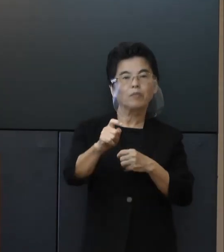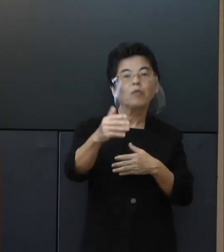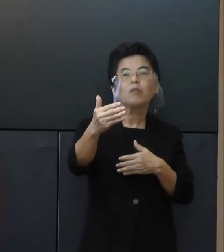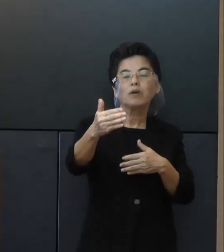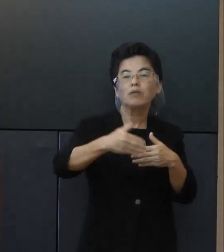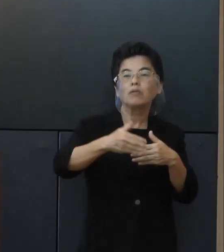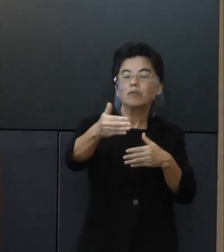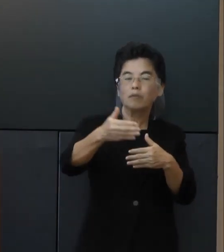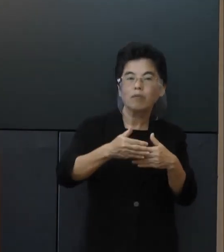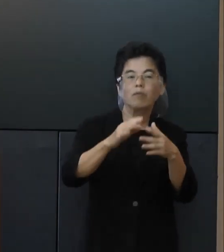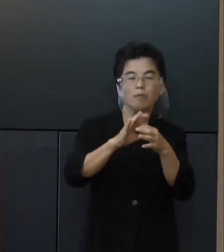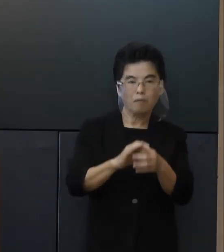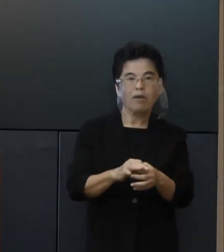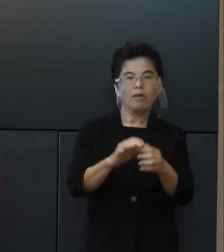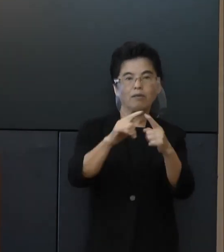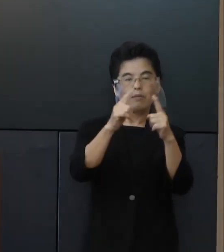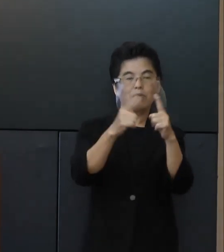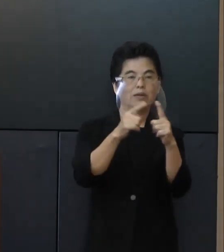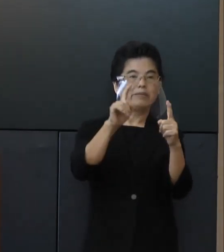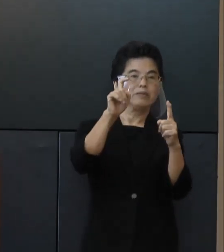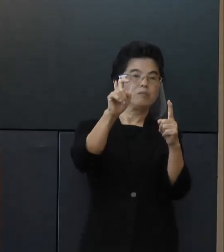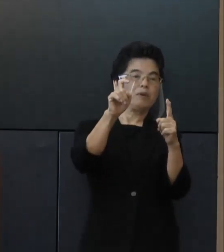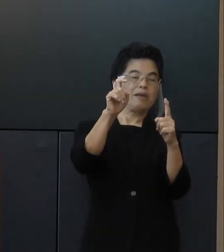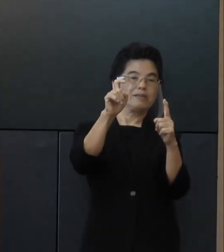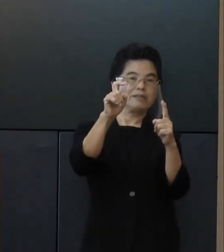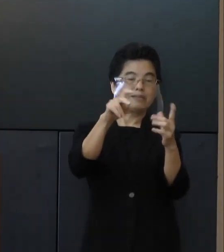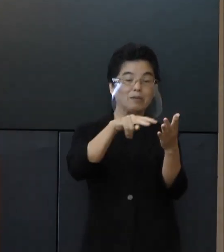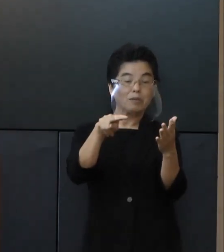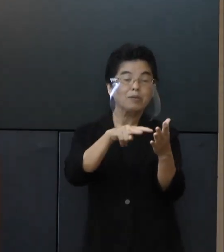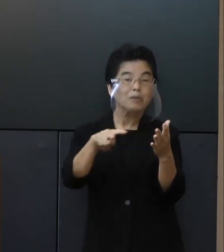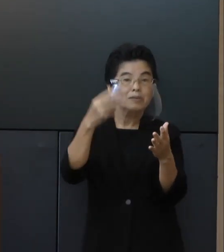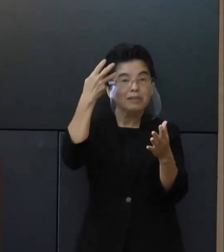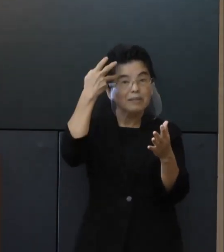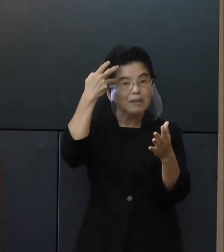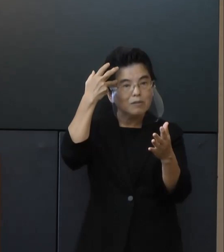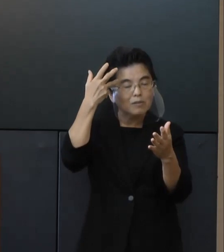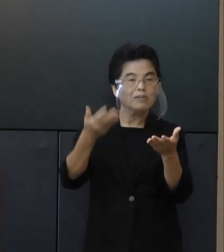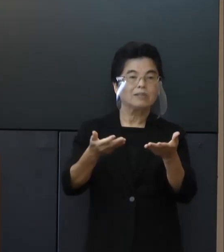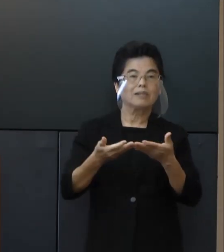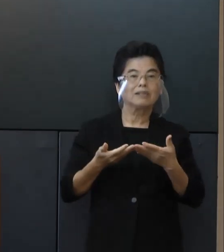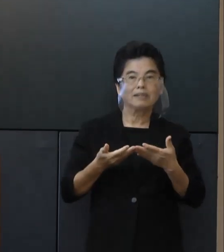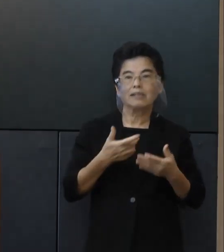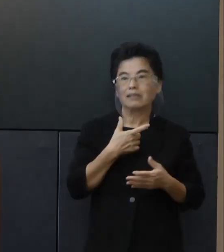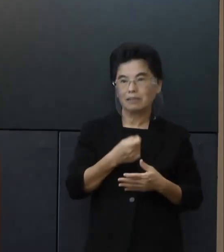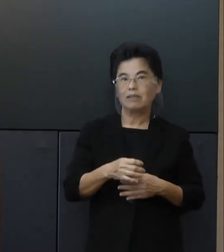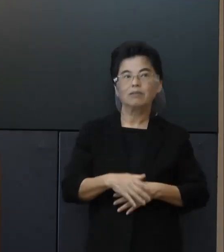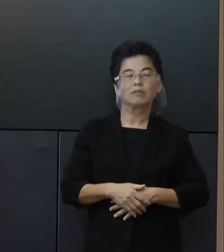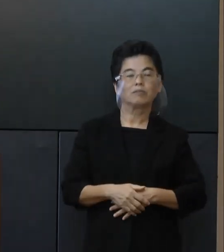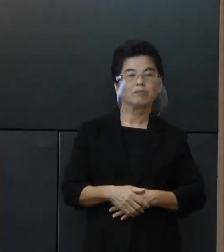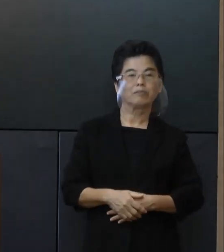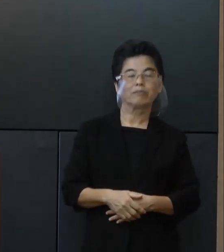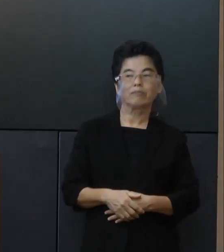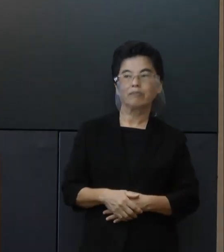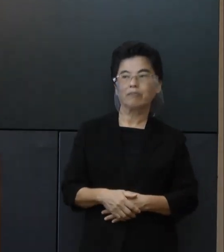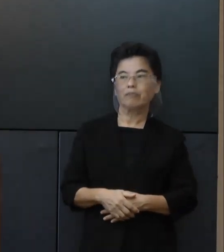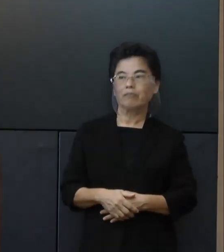ページにそのスキームがありますので参考にしていただければと。これも よろしいでしょ